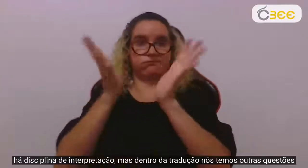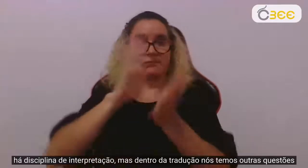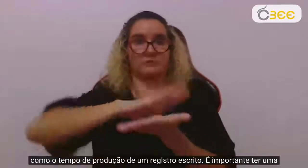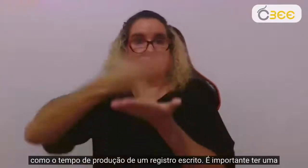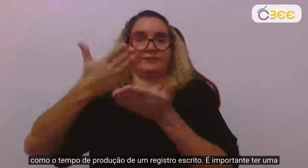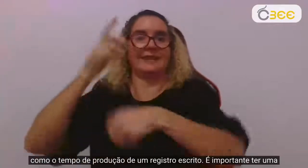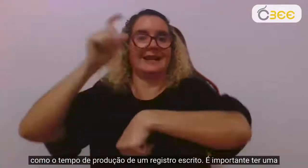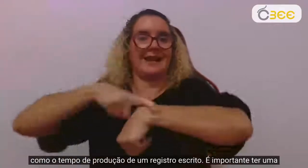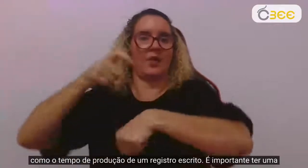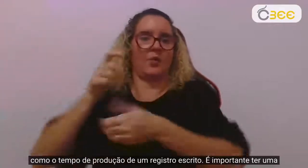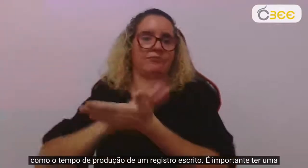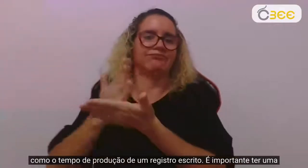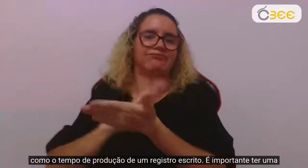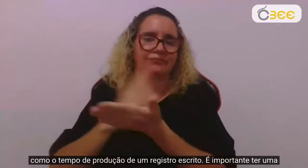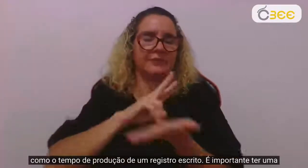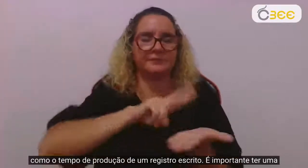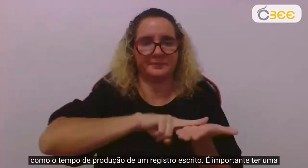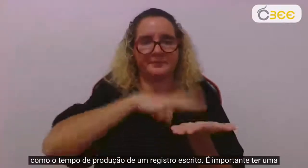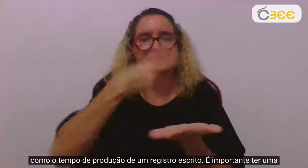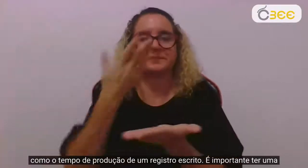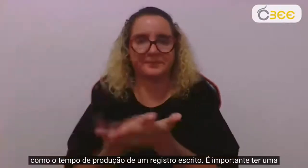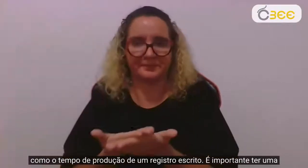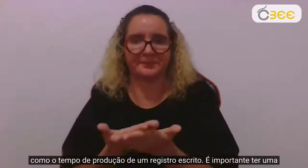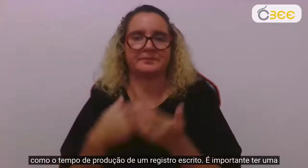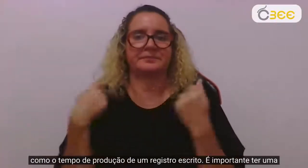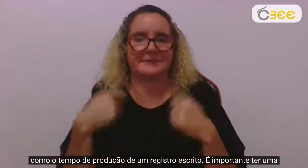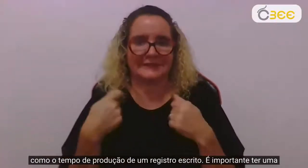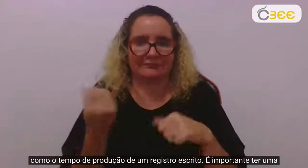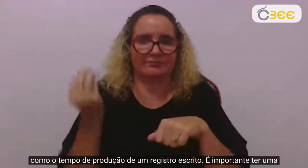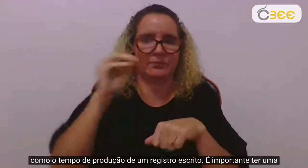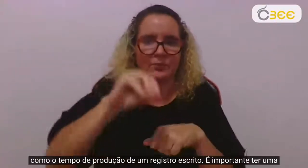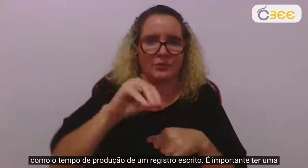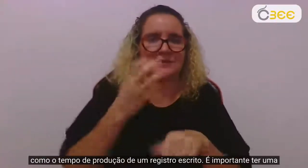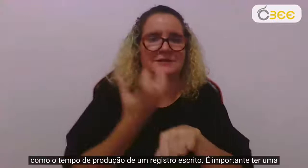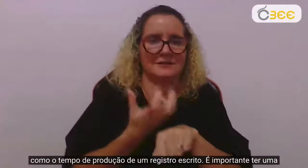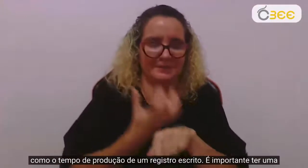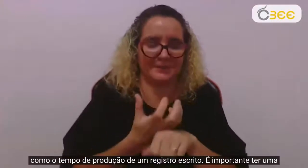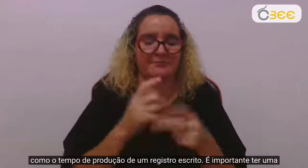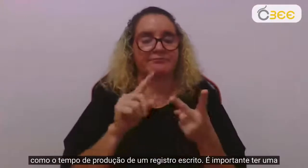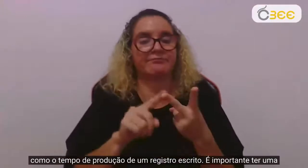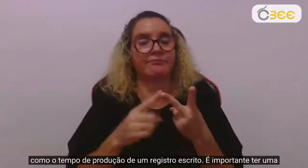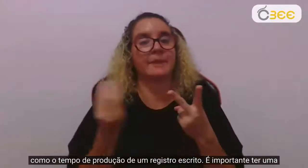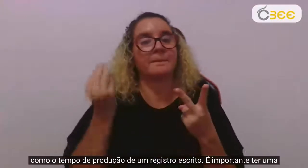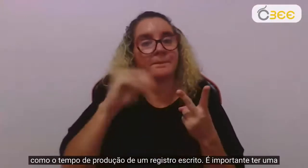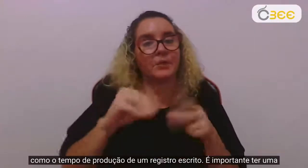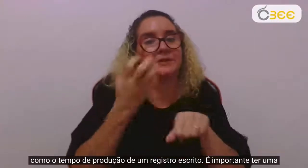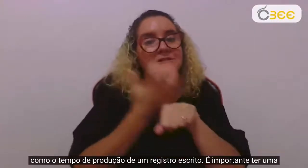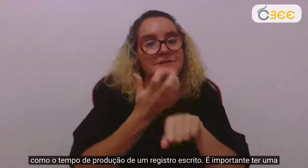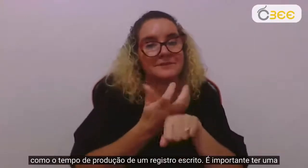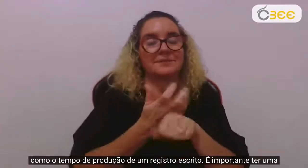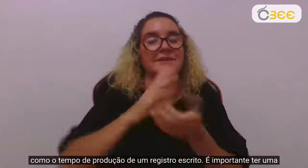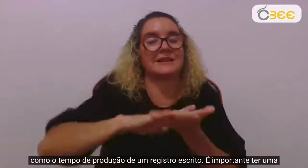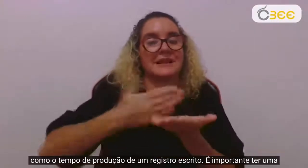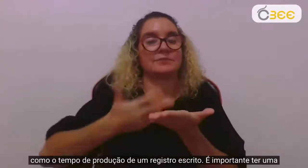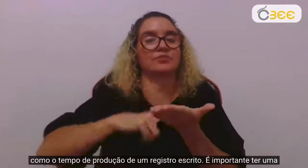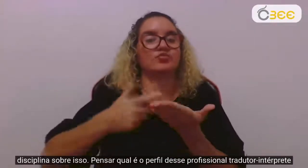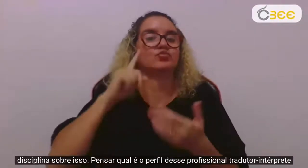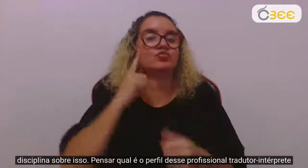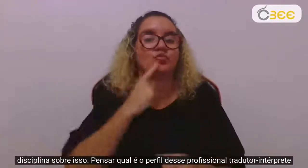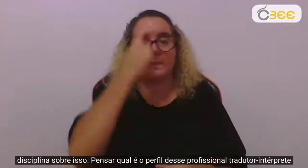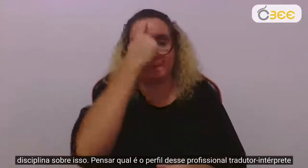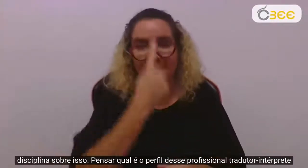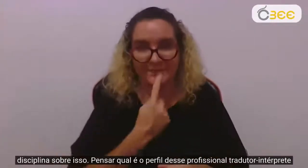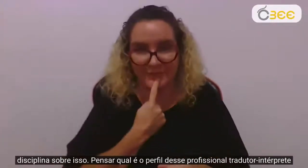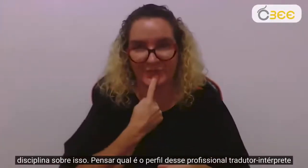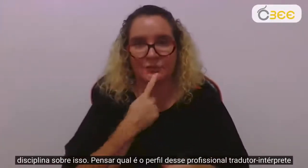questões, como o tempo de produção de um registro escrito. É importante ter uma disciplina sobre isso,